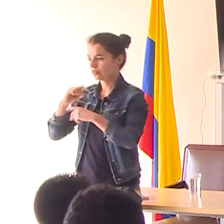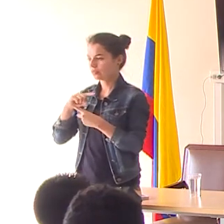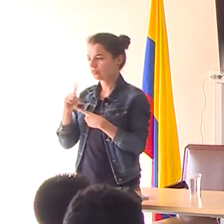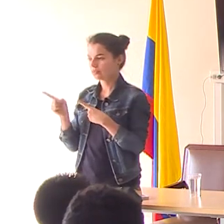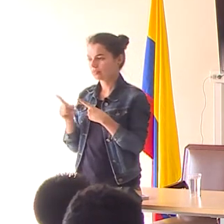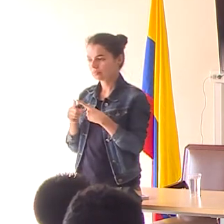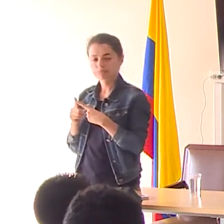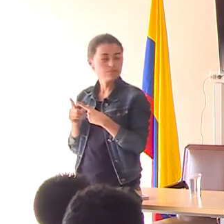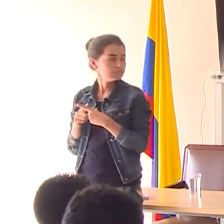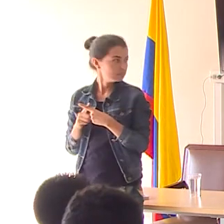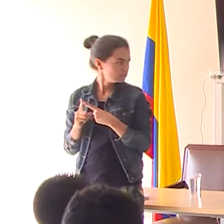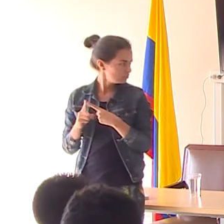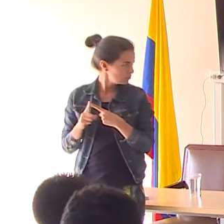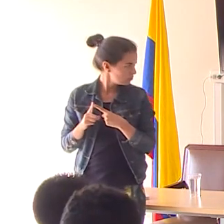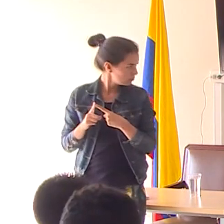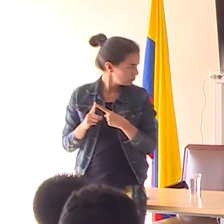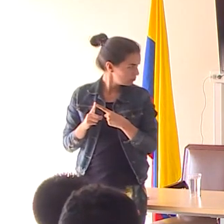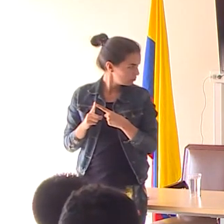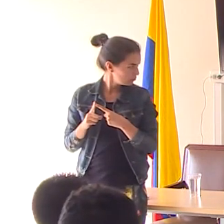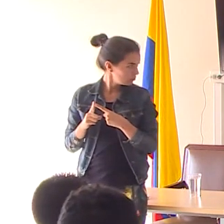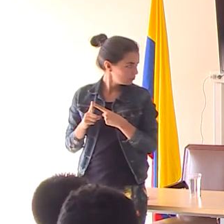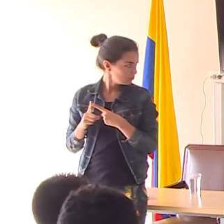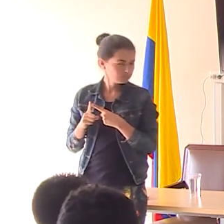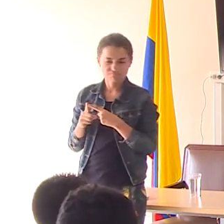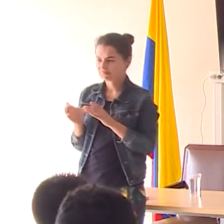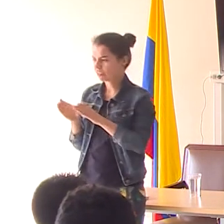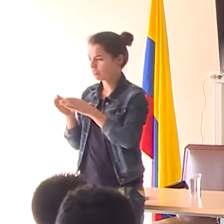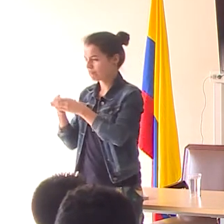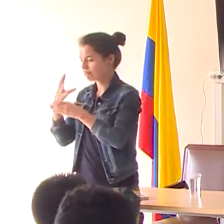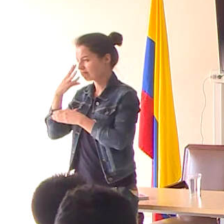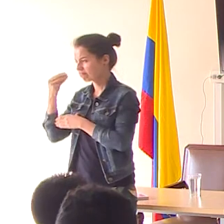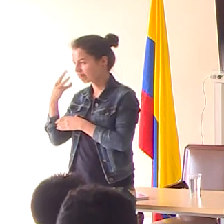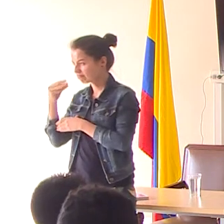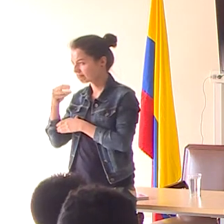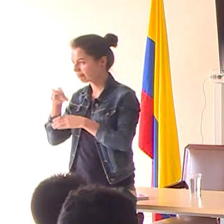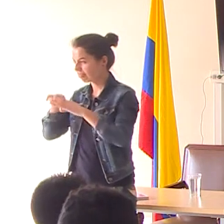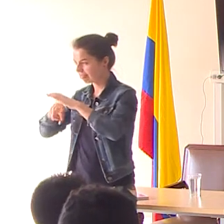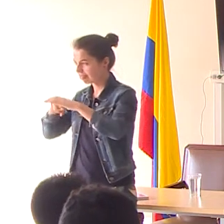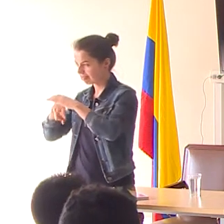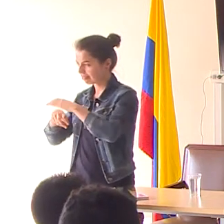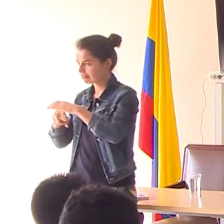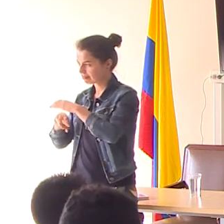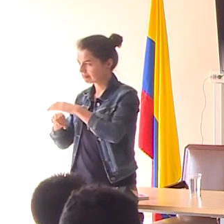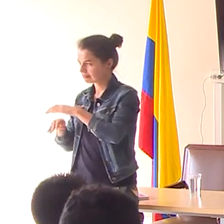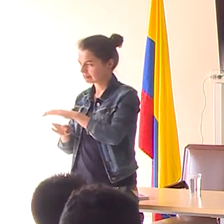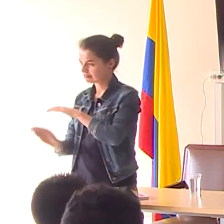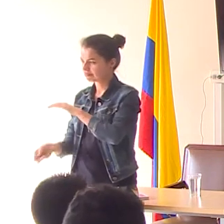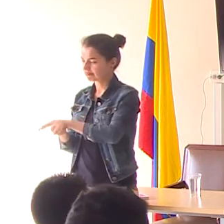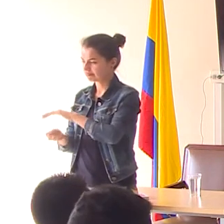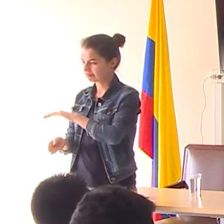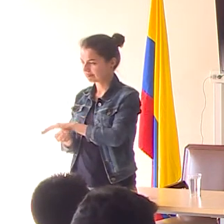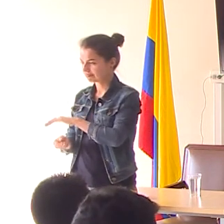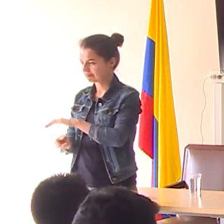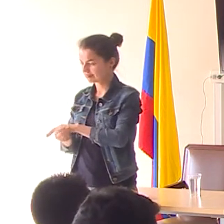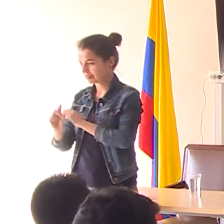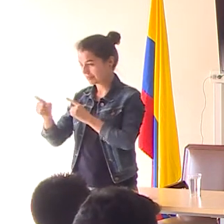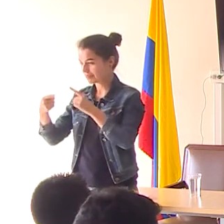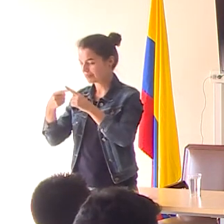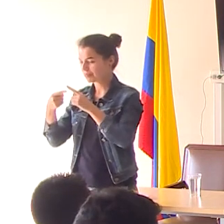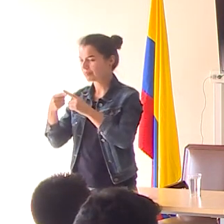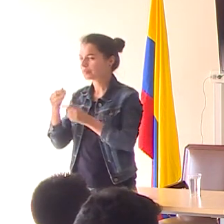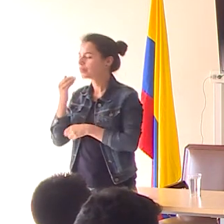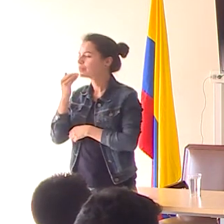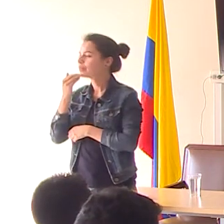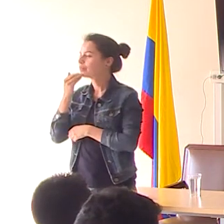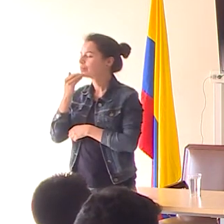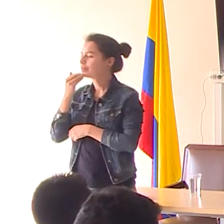y mafias transnacionales asociadas a infraestructuras y servicios públicos aquí lo hemos tenido con el tema lo que pasó con